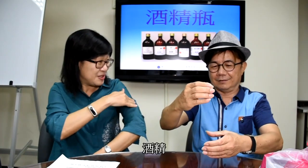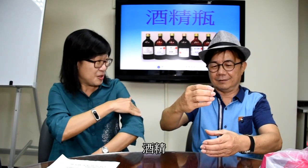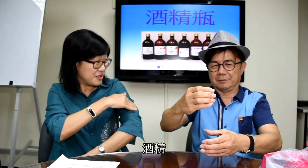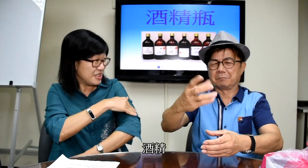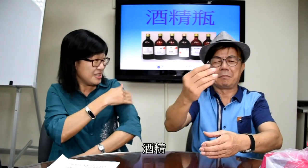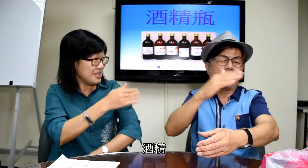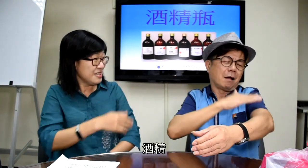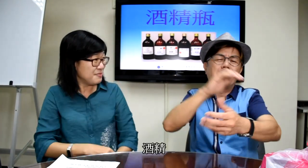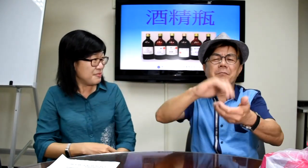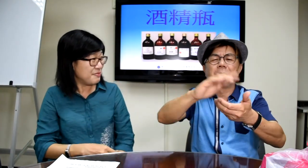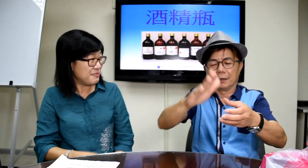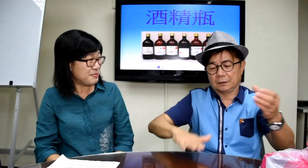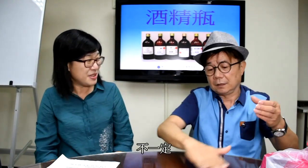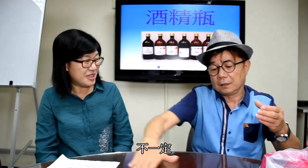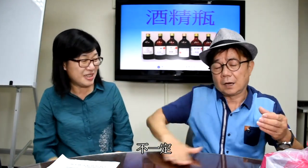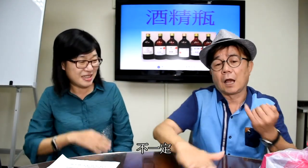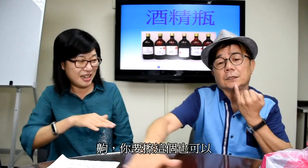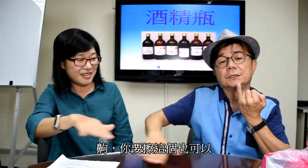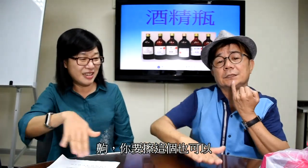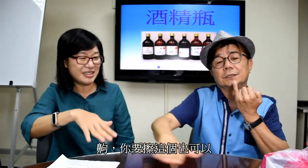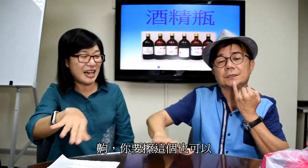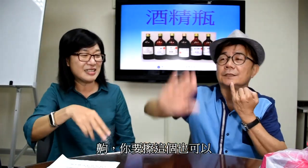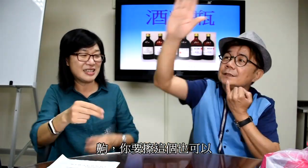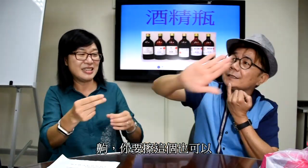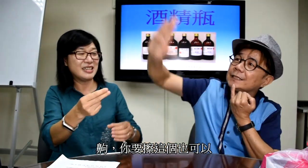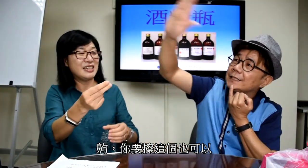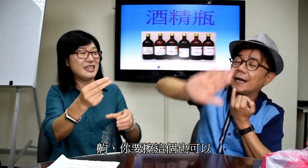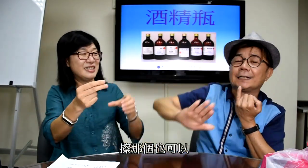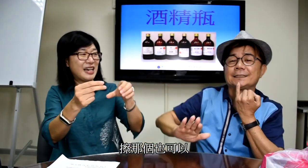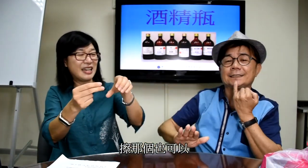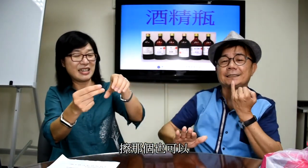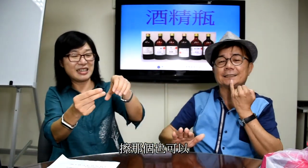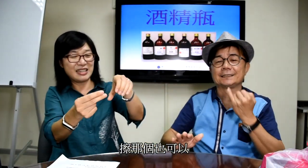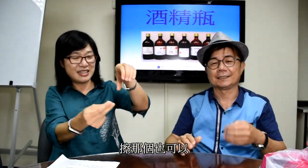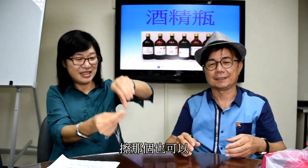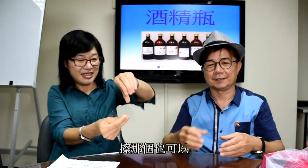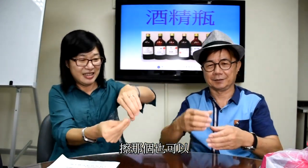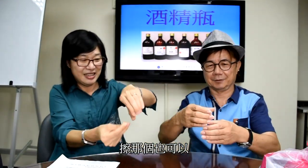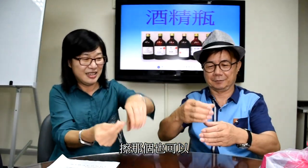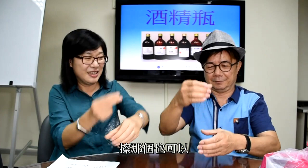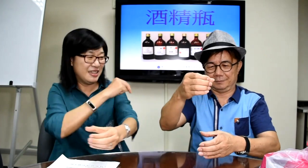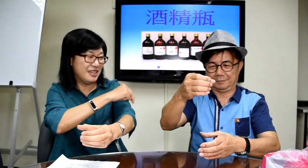酒精不一定，好，要擦这个也可以，擦那个也可以。